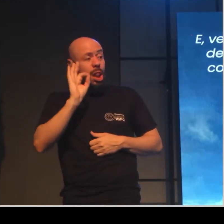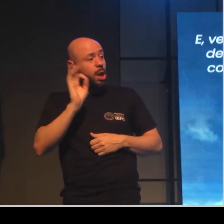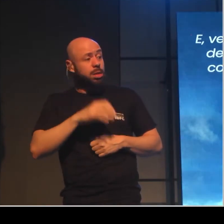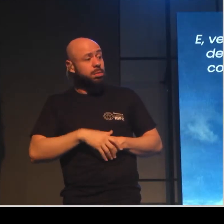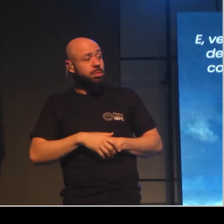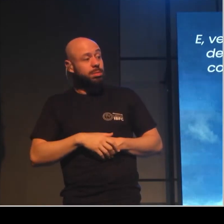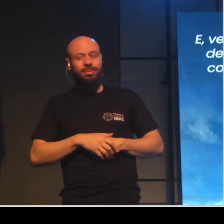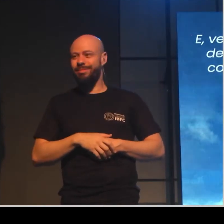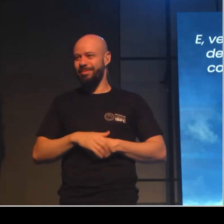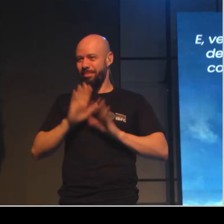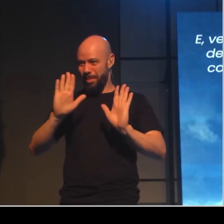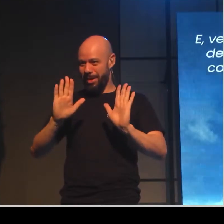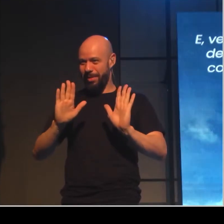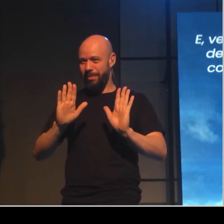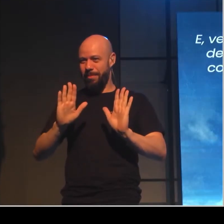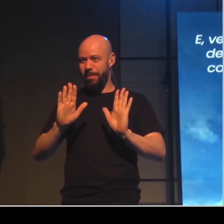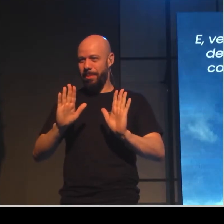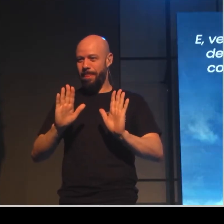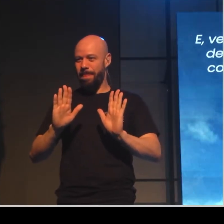Mas na verdade eu não entendi